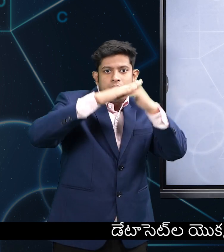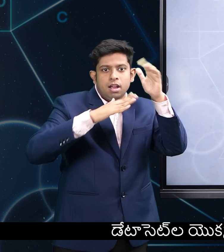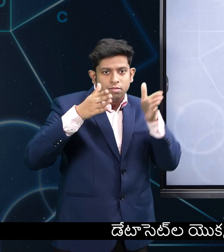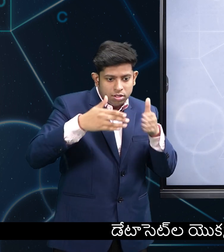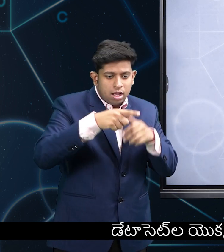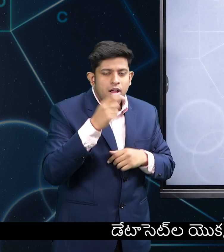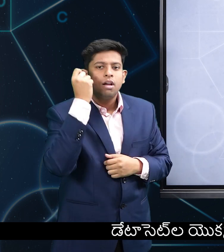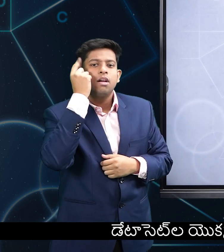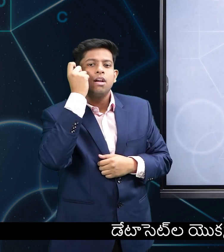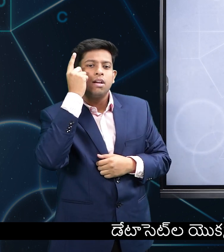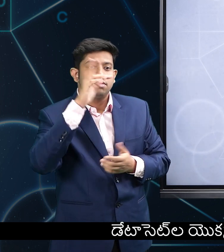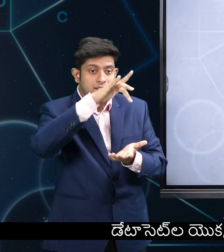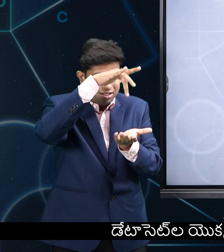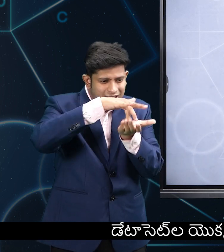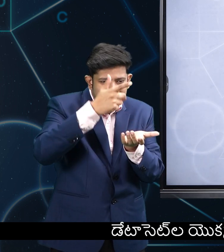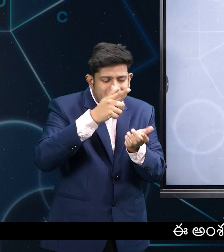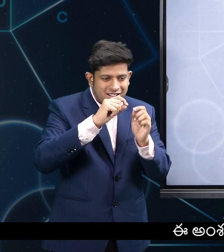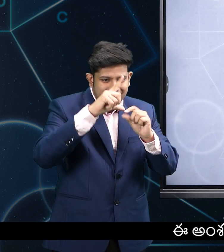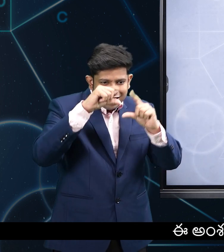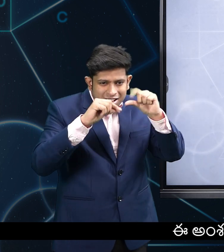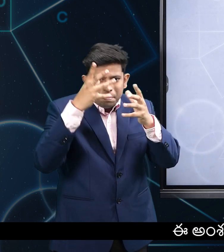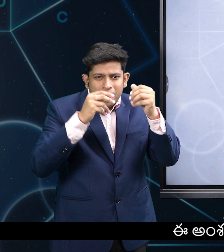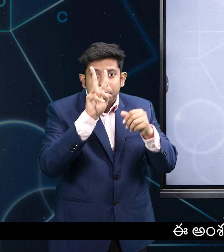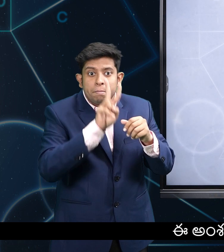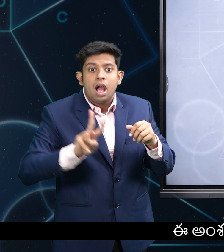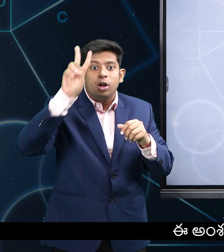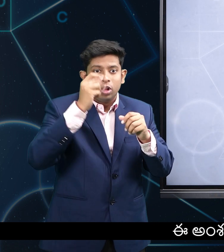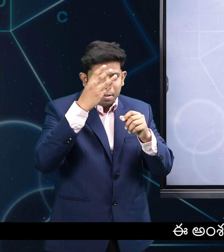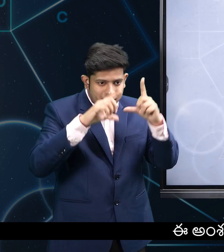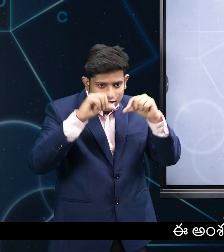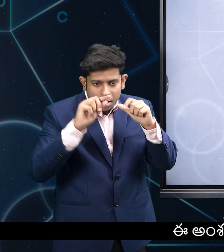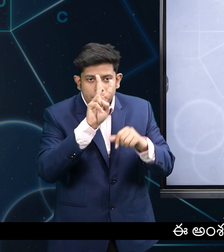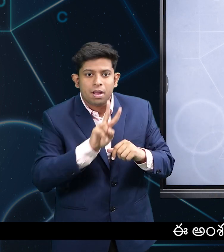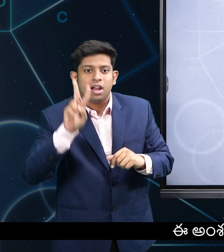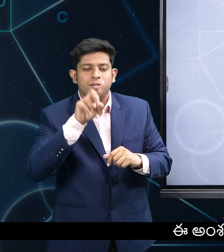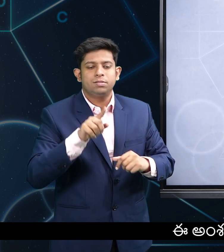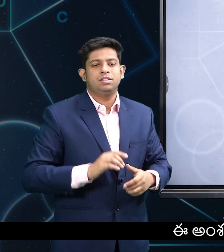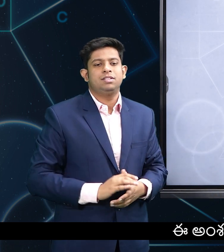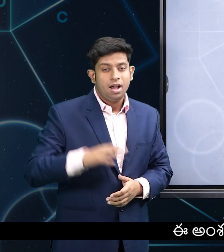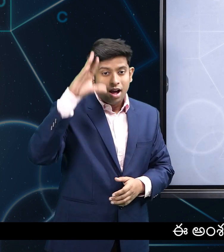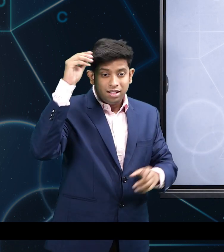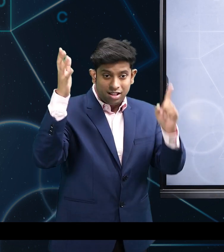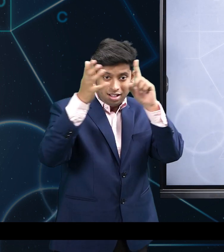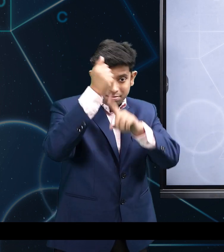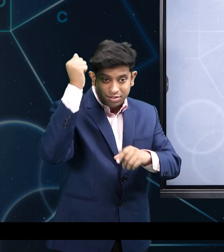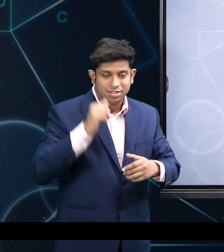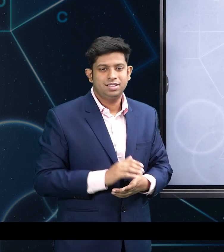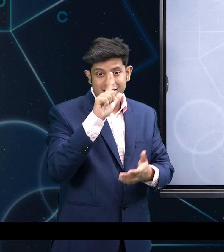ధోరణిని అర్థం చేసుకోవడంలో ఈ అంశం ఒక ప్రాథమిక బిల్డింగ్ బ్లాక్. అభ్యాస ఫలితాలు.